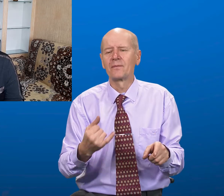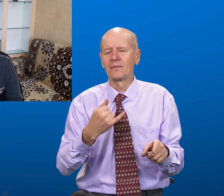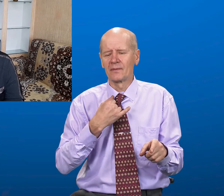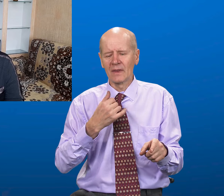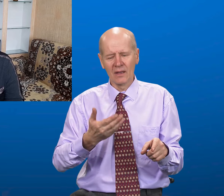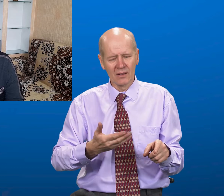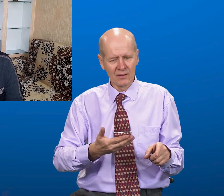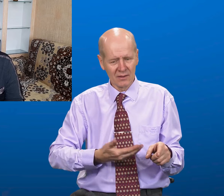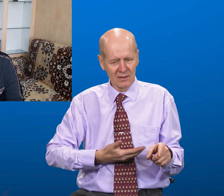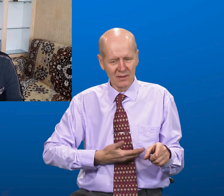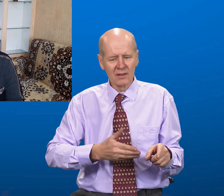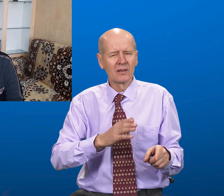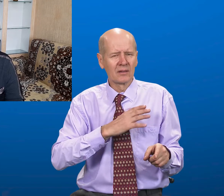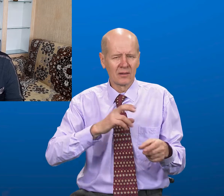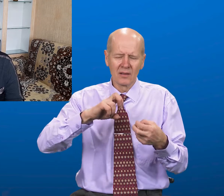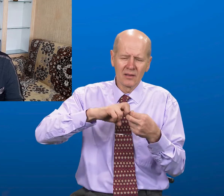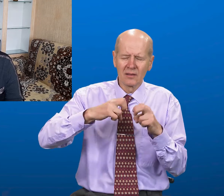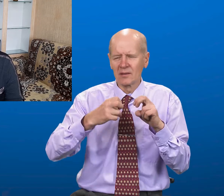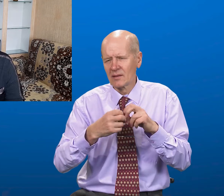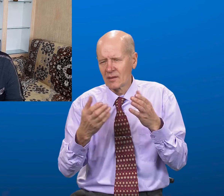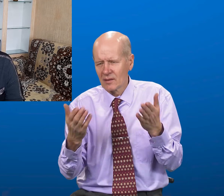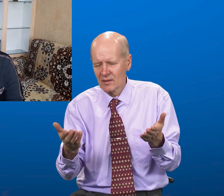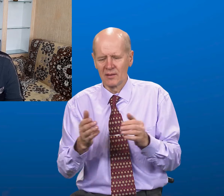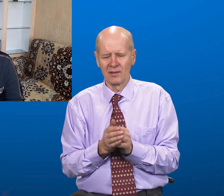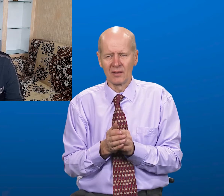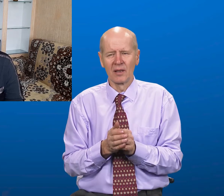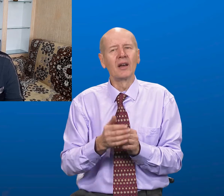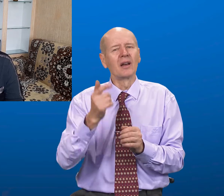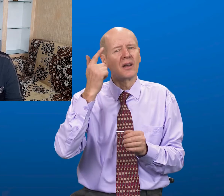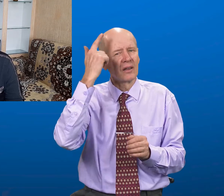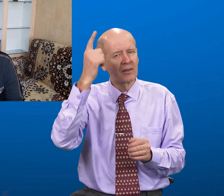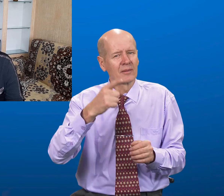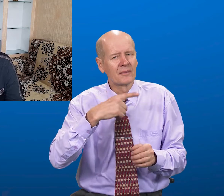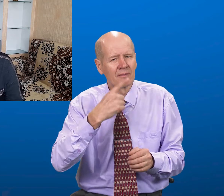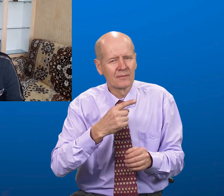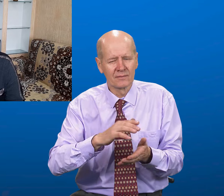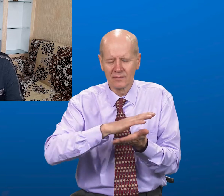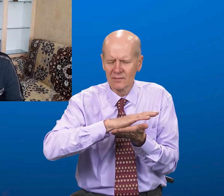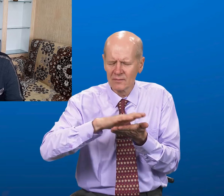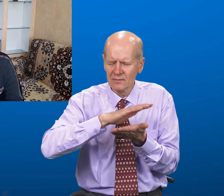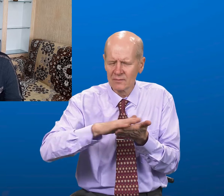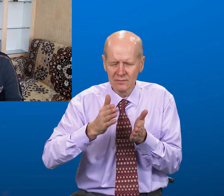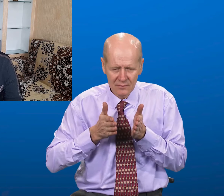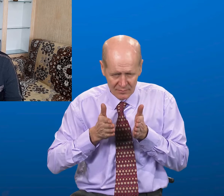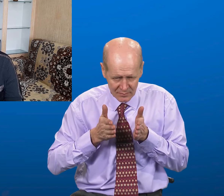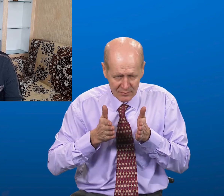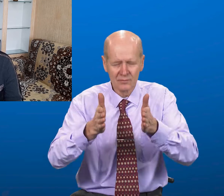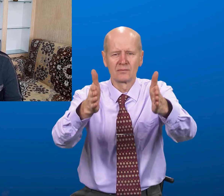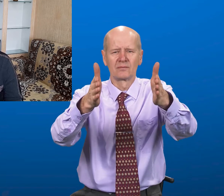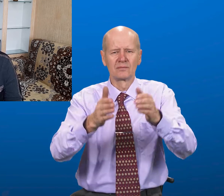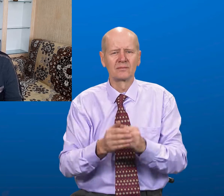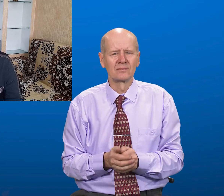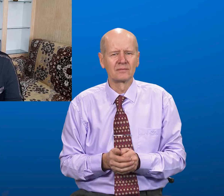это инициатива исключительно Господа. Но что мы можем сделать, чтобы приготовить ему путь?